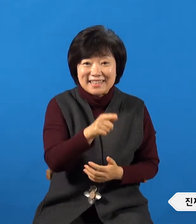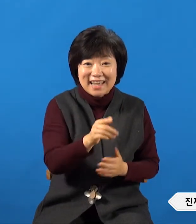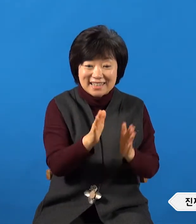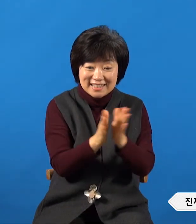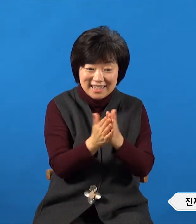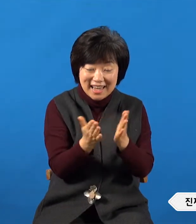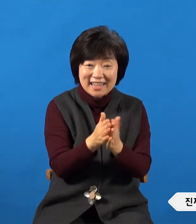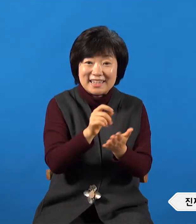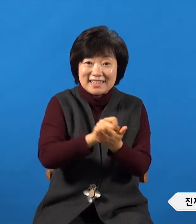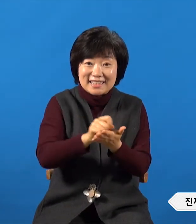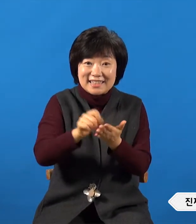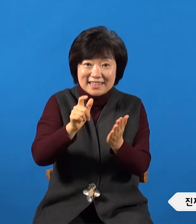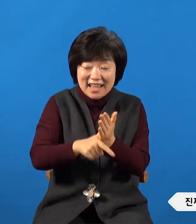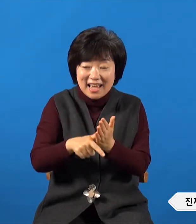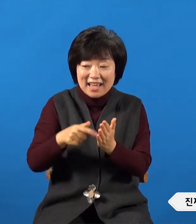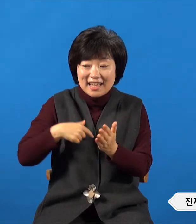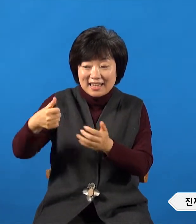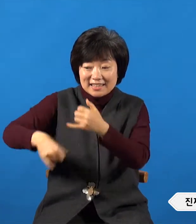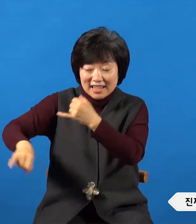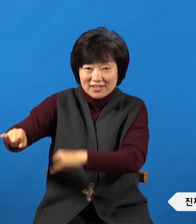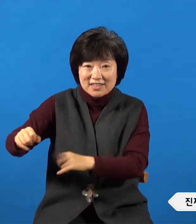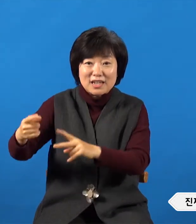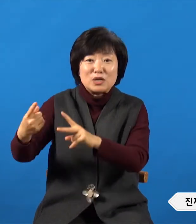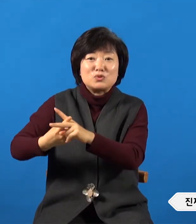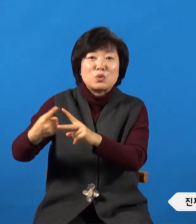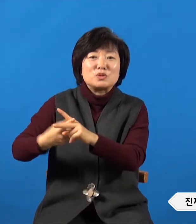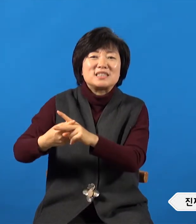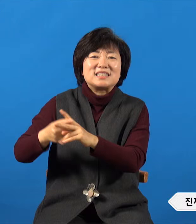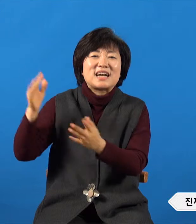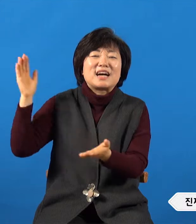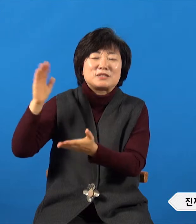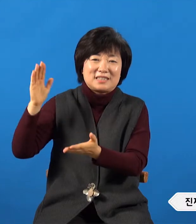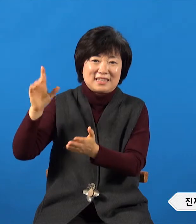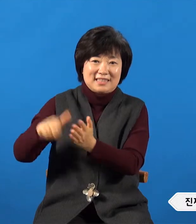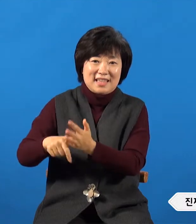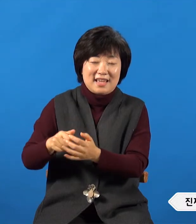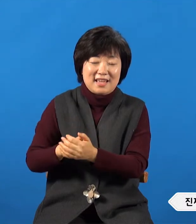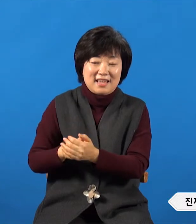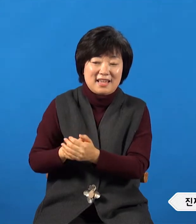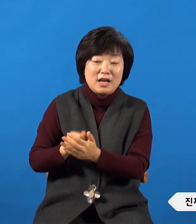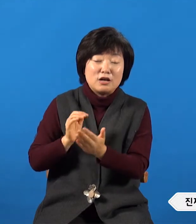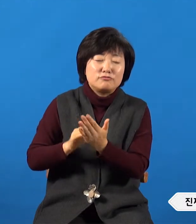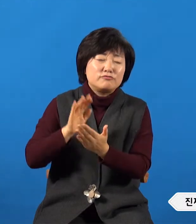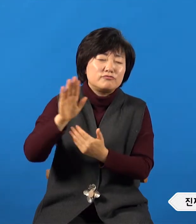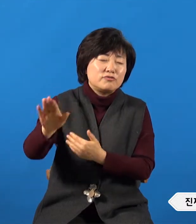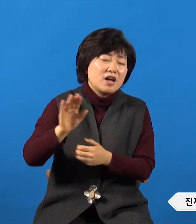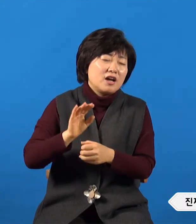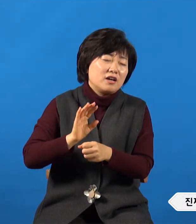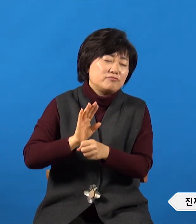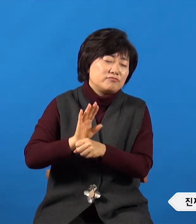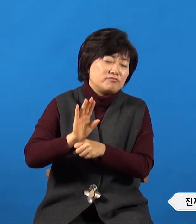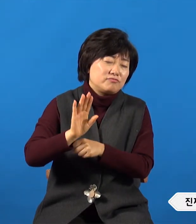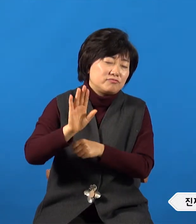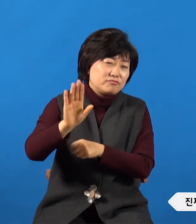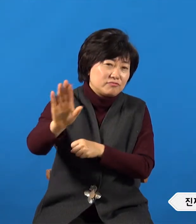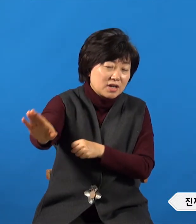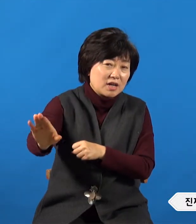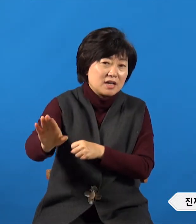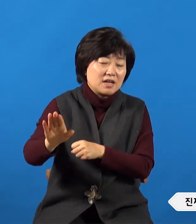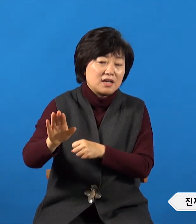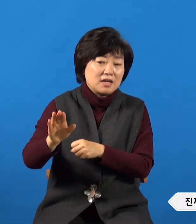그런데 그 책을 썼을 때가 저희 아이들이 초등학생이었을 때입니다. 그리고 나서 시간이 지나서 저희